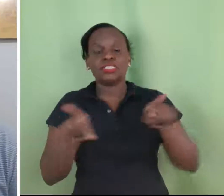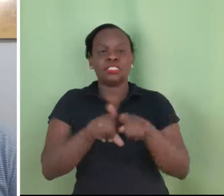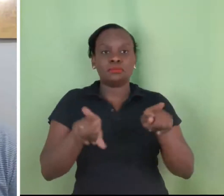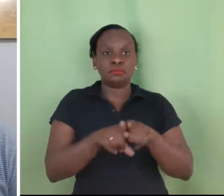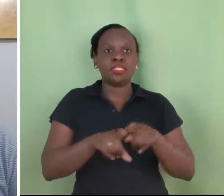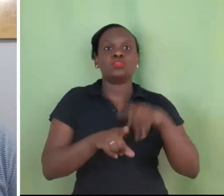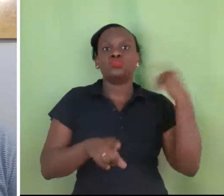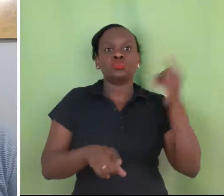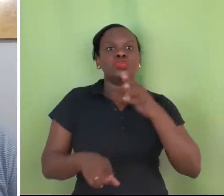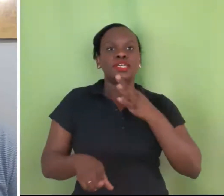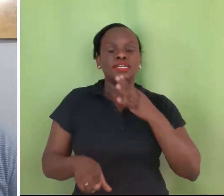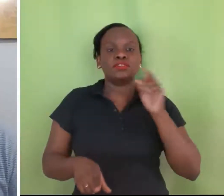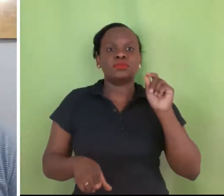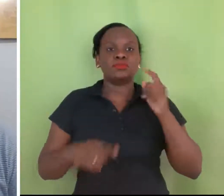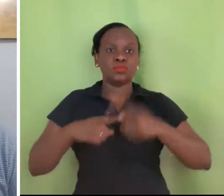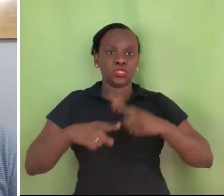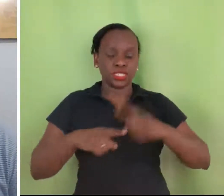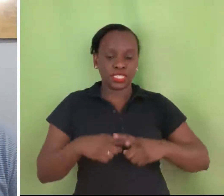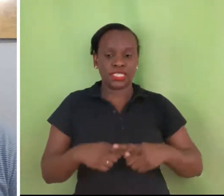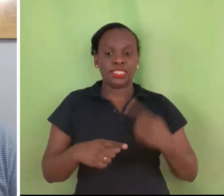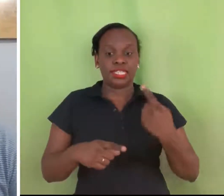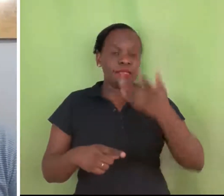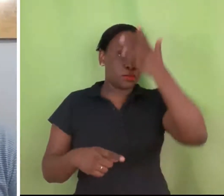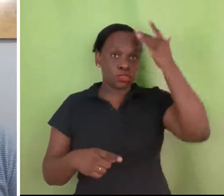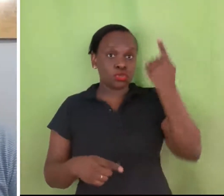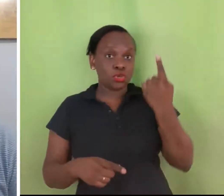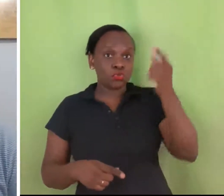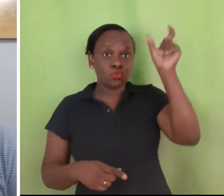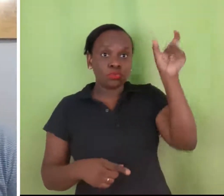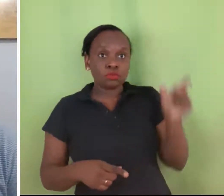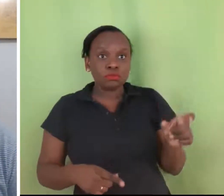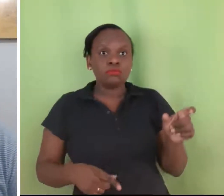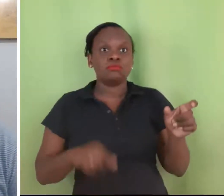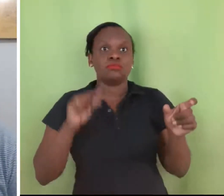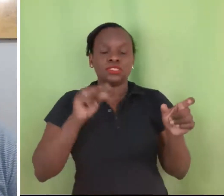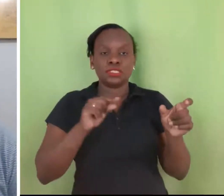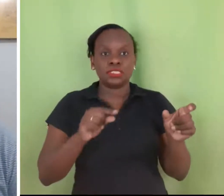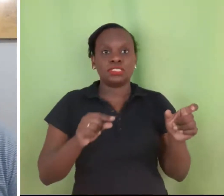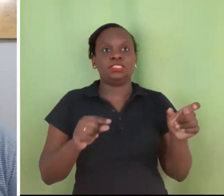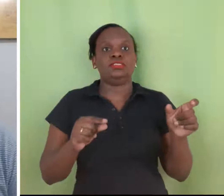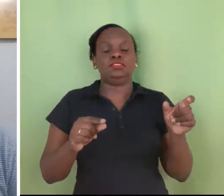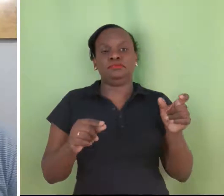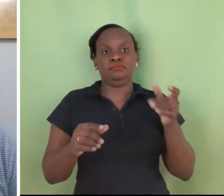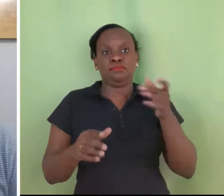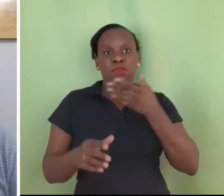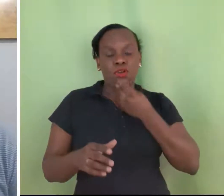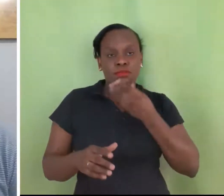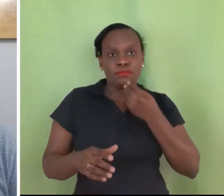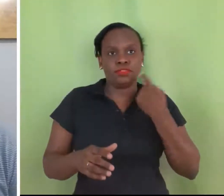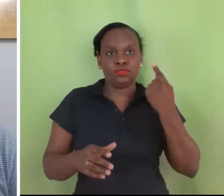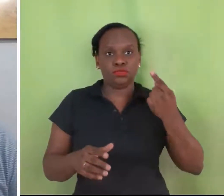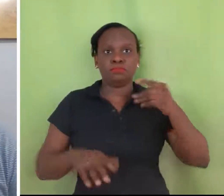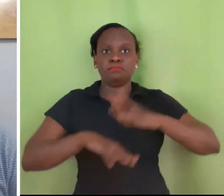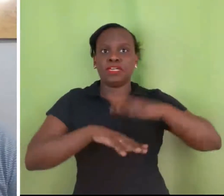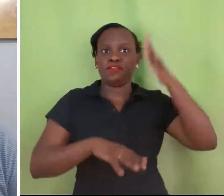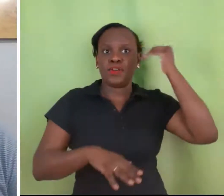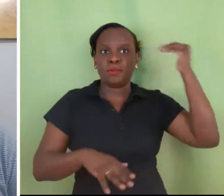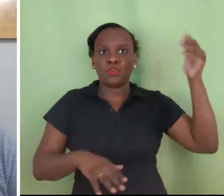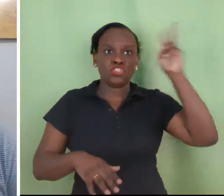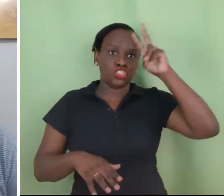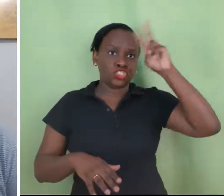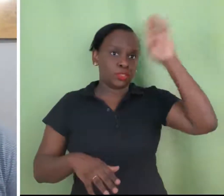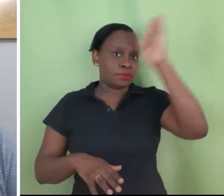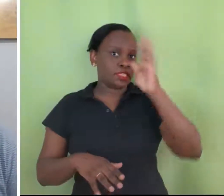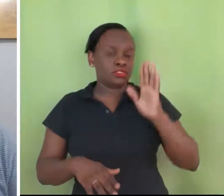é conhecida por conta de um de seus integrantes, né, que é um dos personagens mais famosos da história